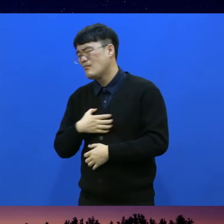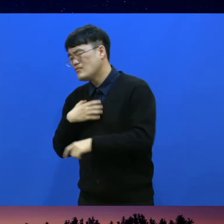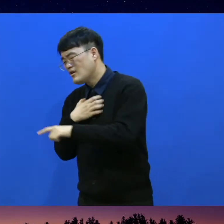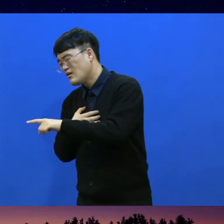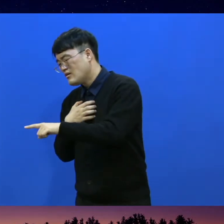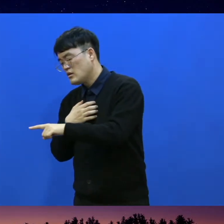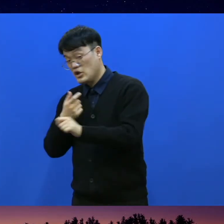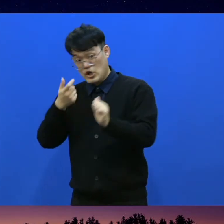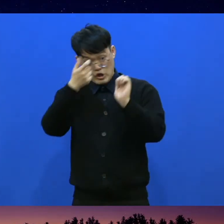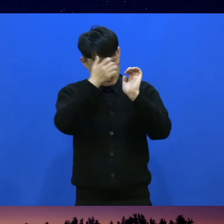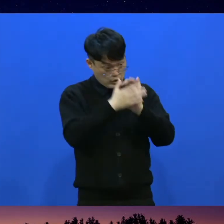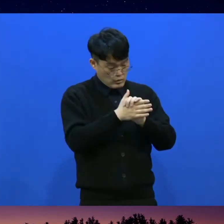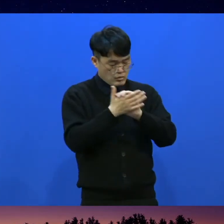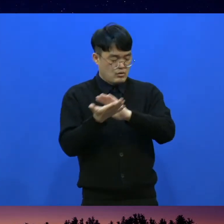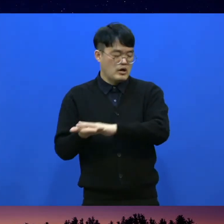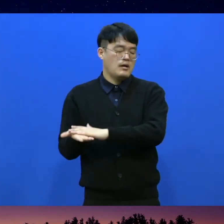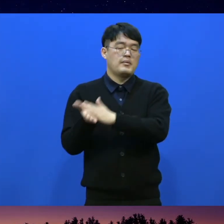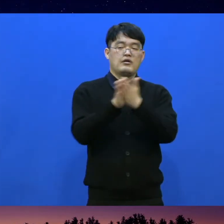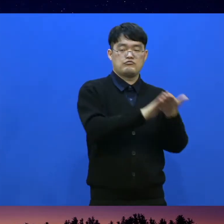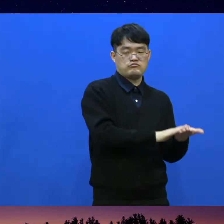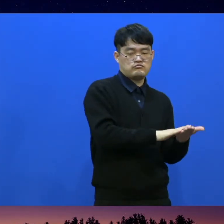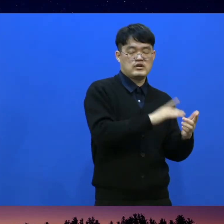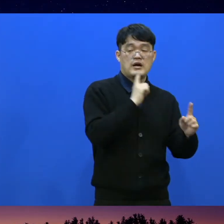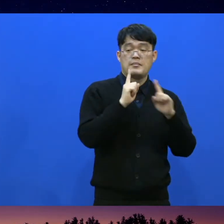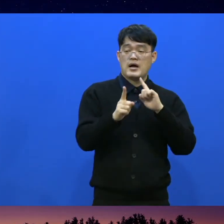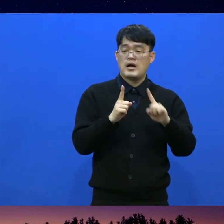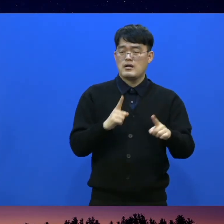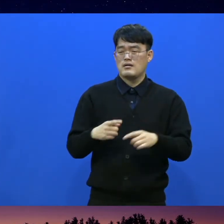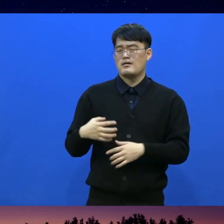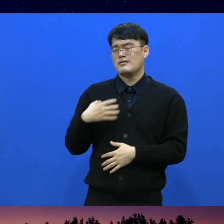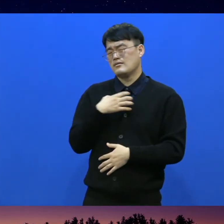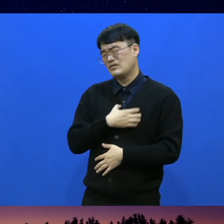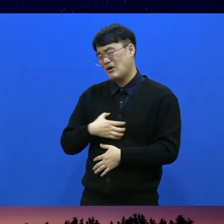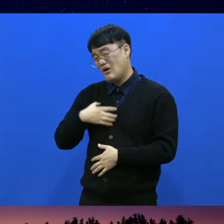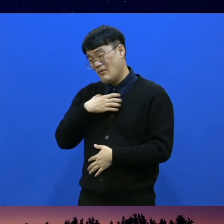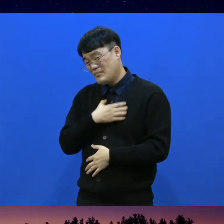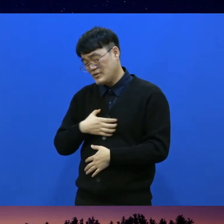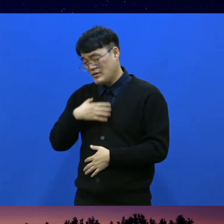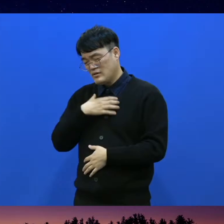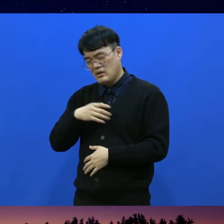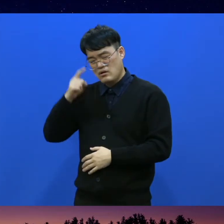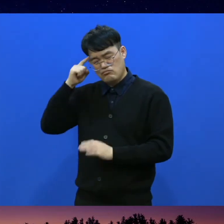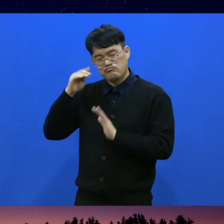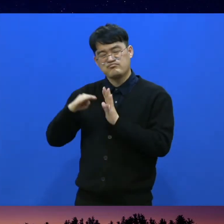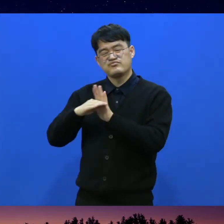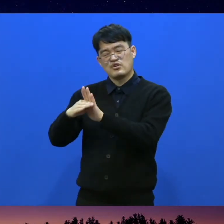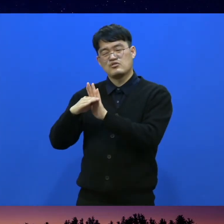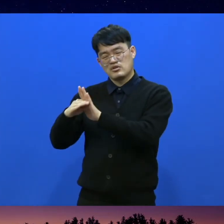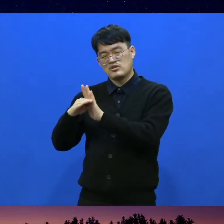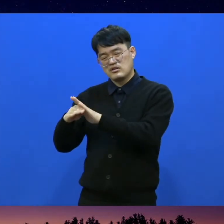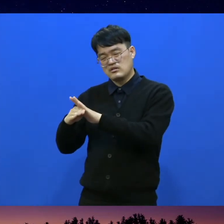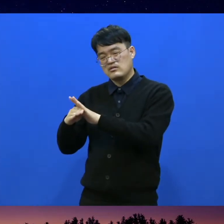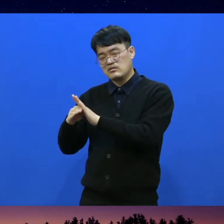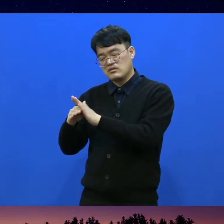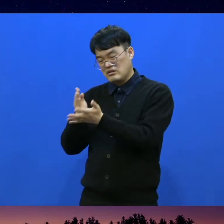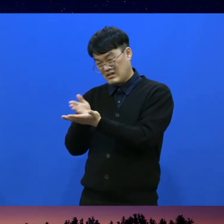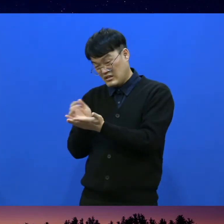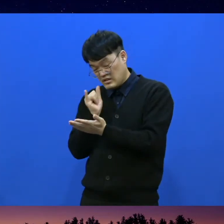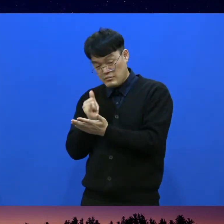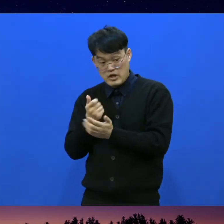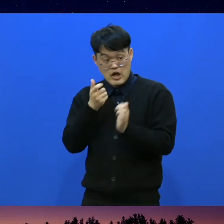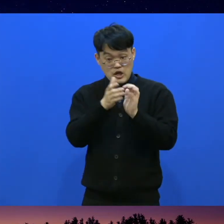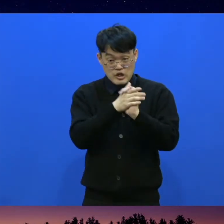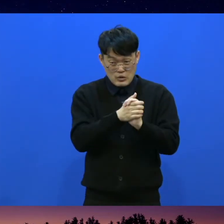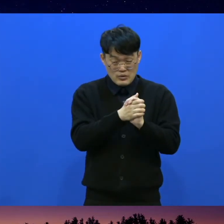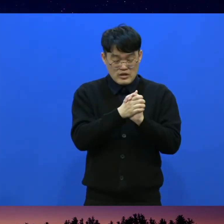얘기입니다. 그러니까 염려는 부정적인 디테일이라고 하면 기도는 긍정적인 디테일이에요.